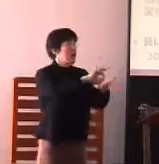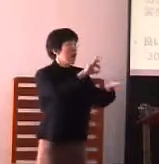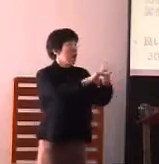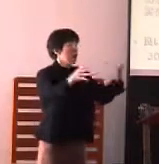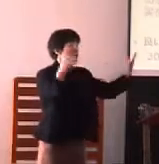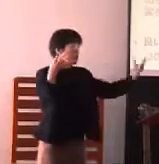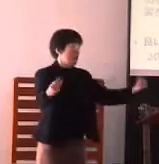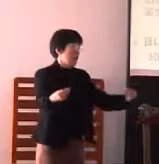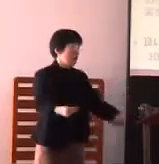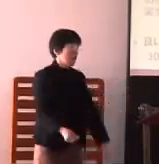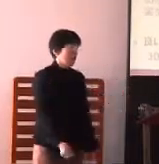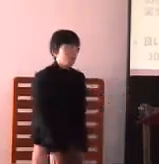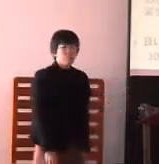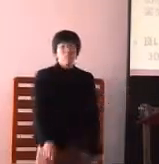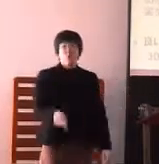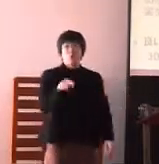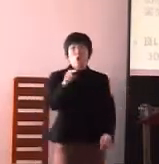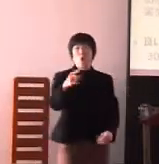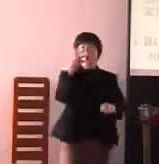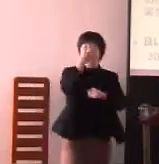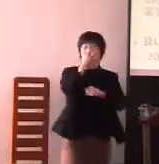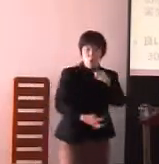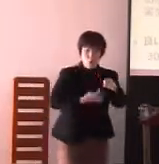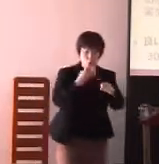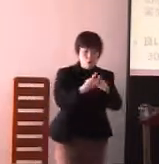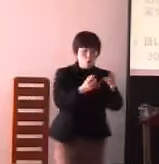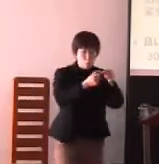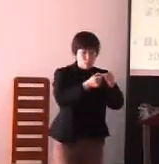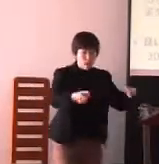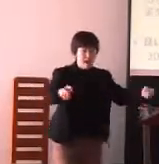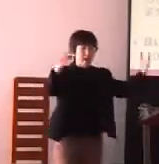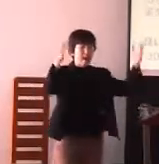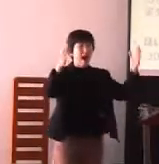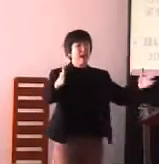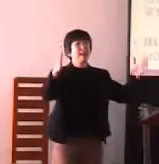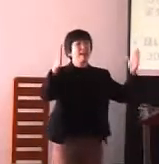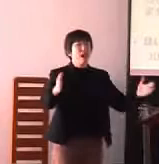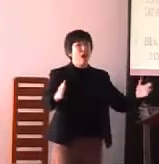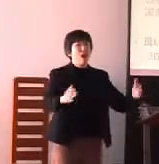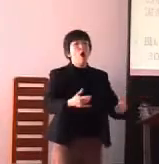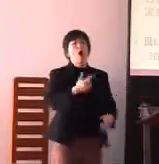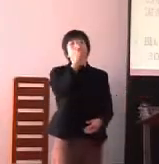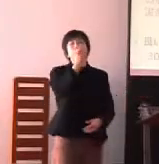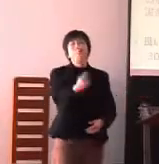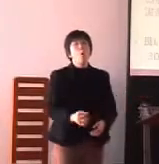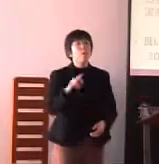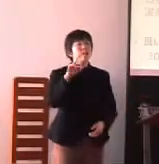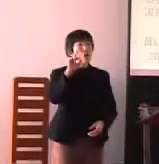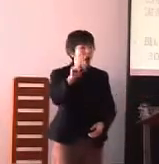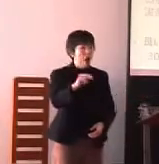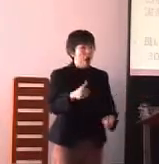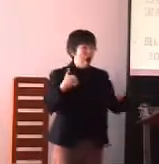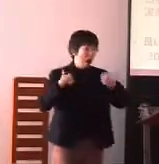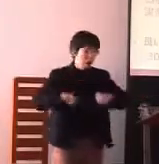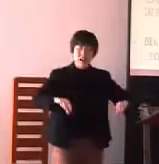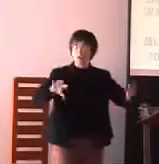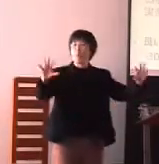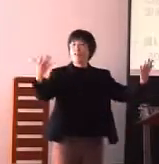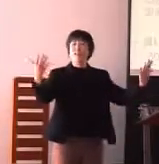間モーセは本当にたくさん何回も迫害